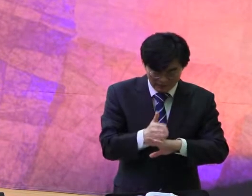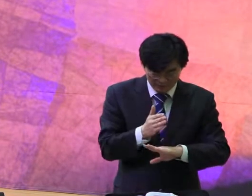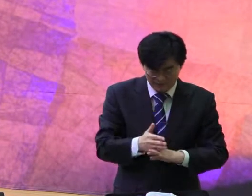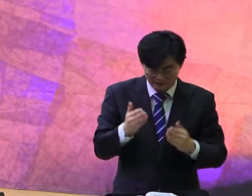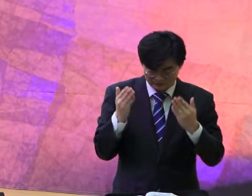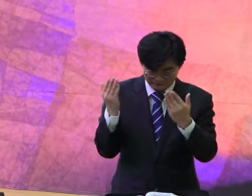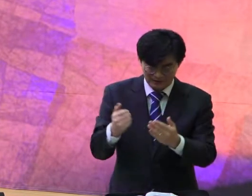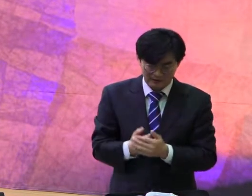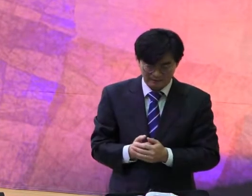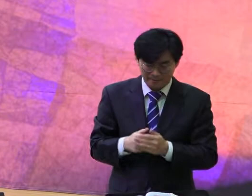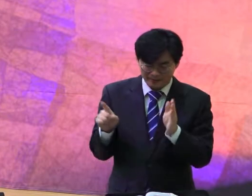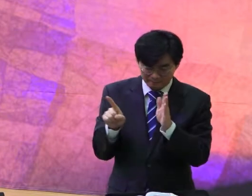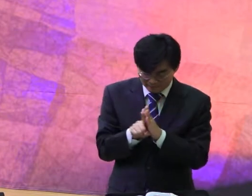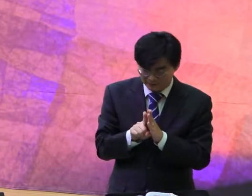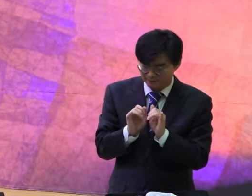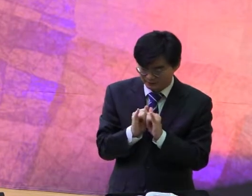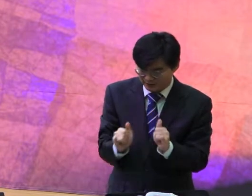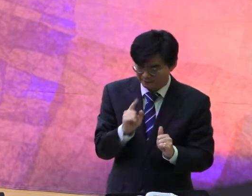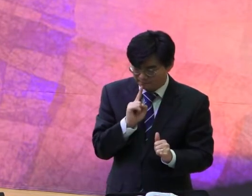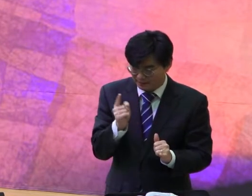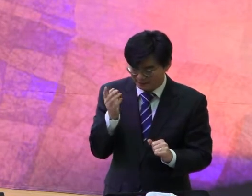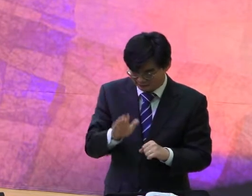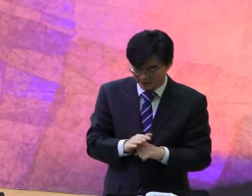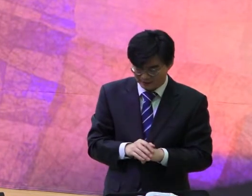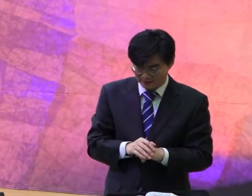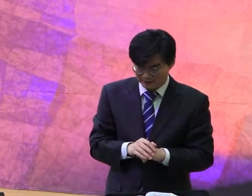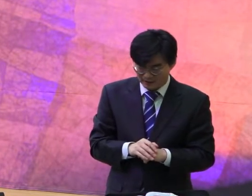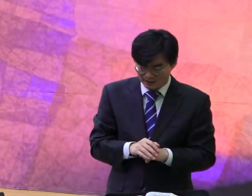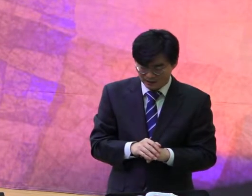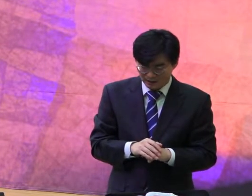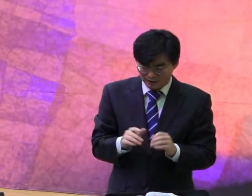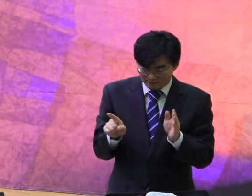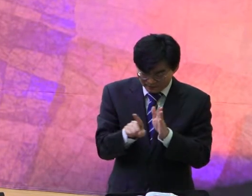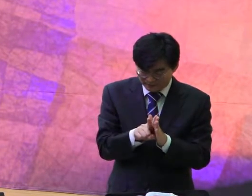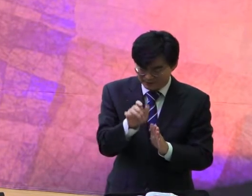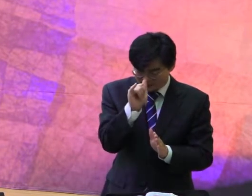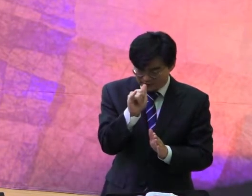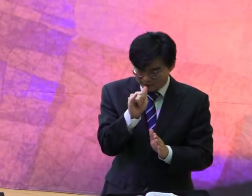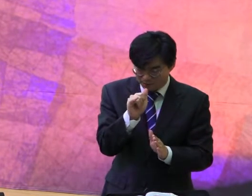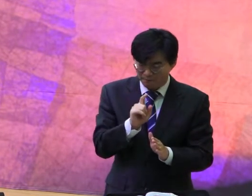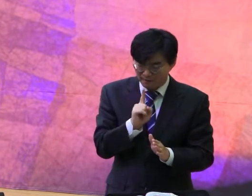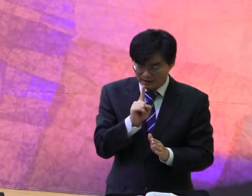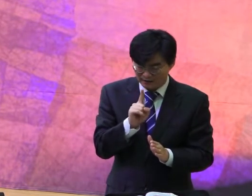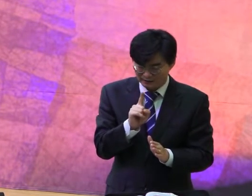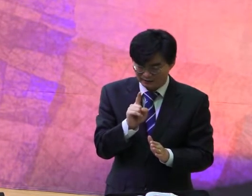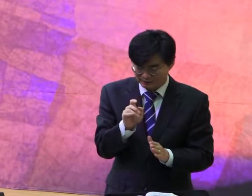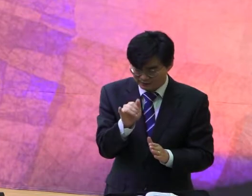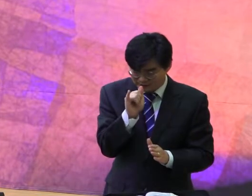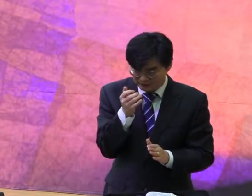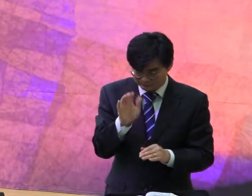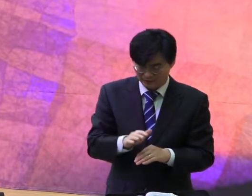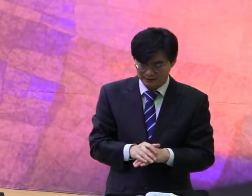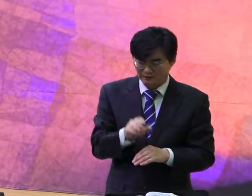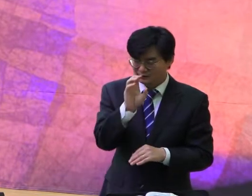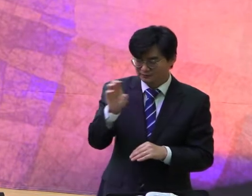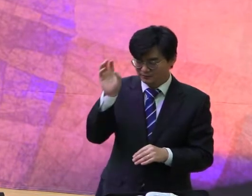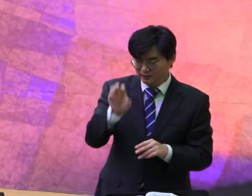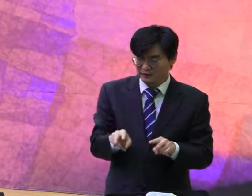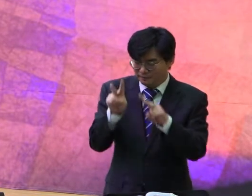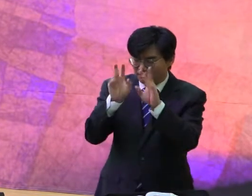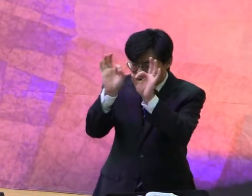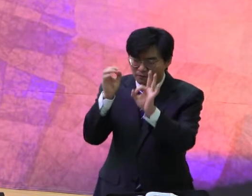하면서도 여전히 십자가가 아닌 십자가 없는 영광만을 바라보며 살아왔습니다.